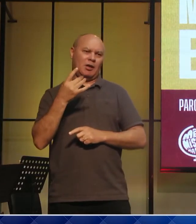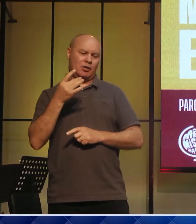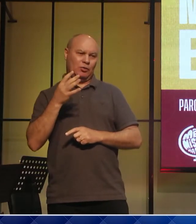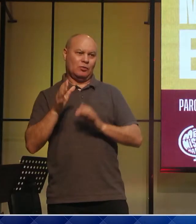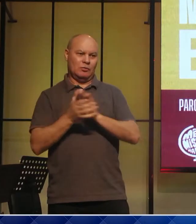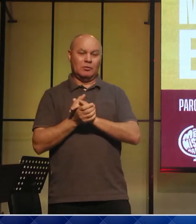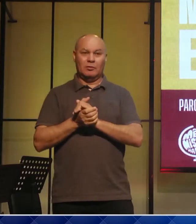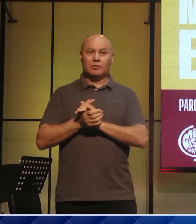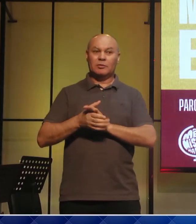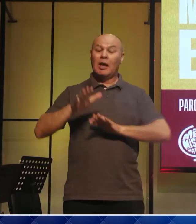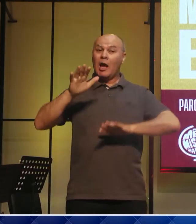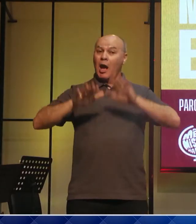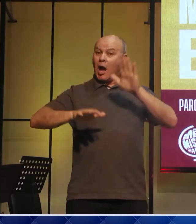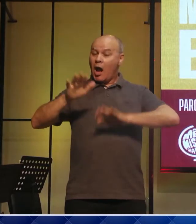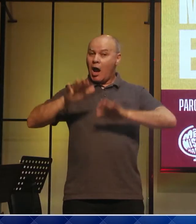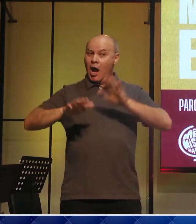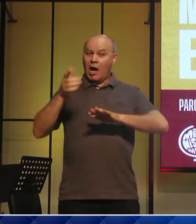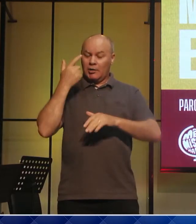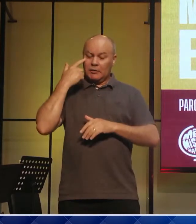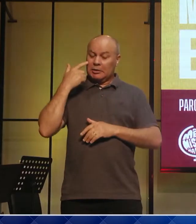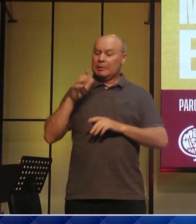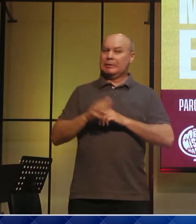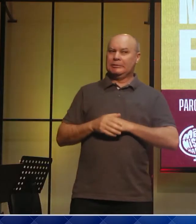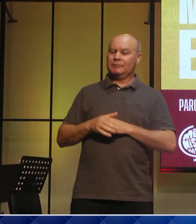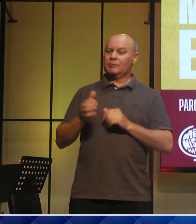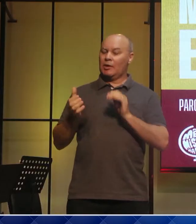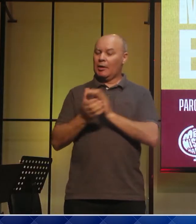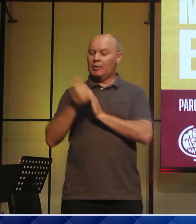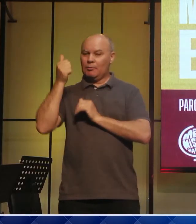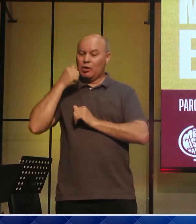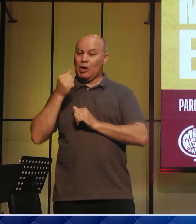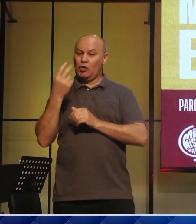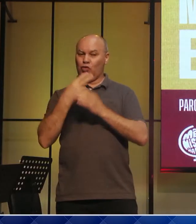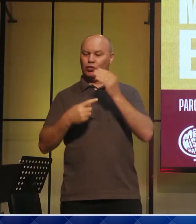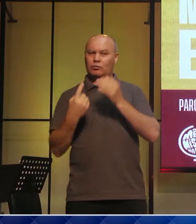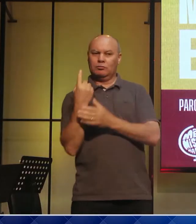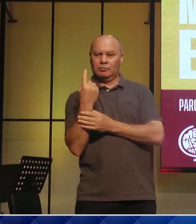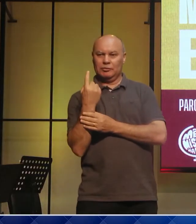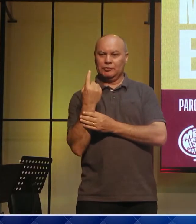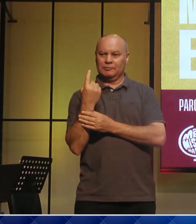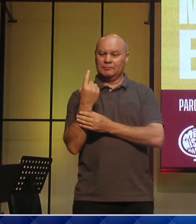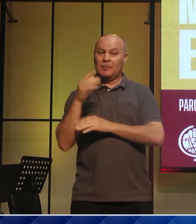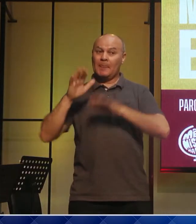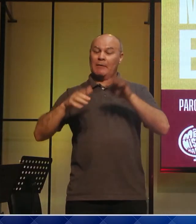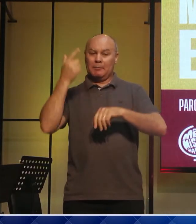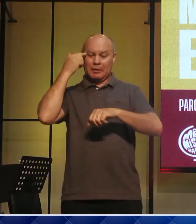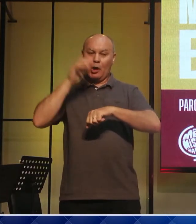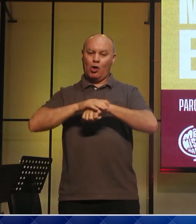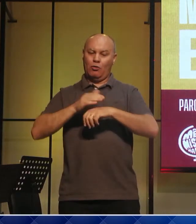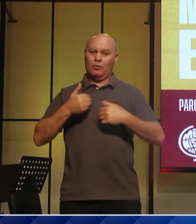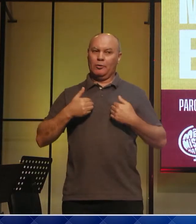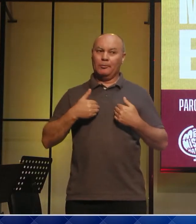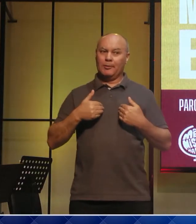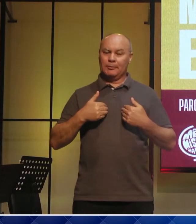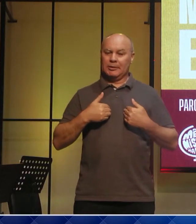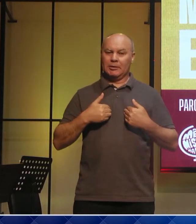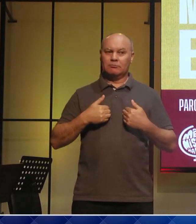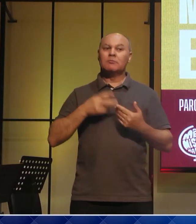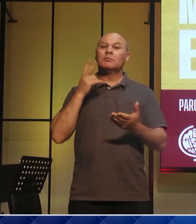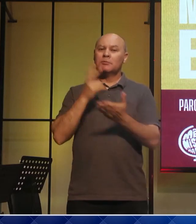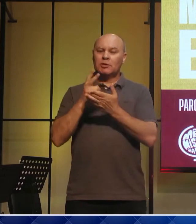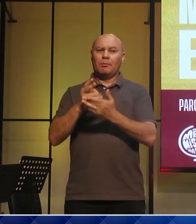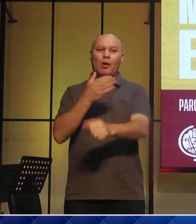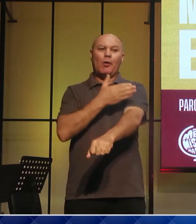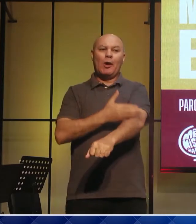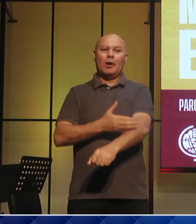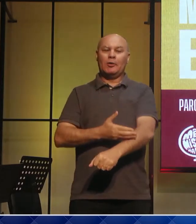acho que o culpado maior sempre sou eu. São duas coisas que eu faço no meu casamento. É pedir perdão e dizer